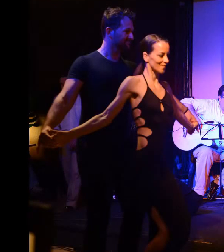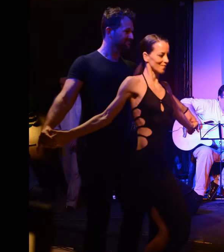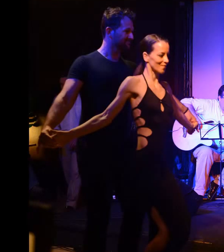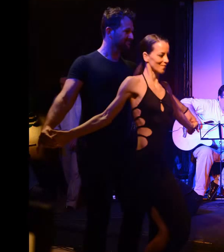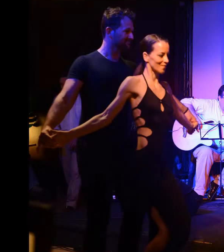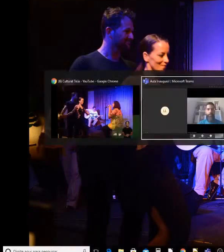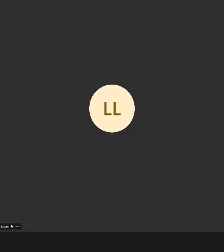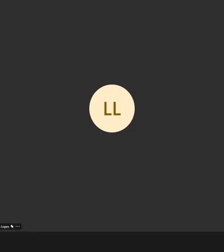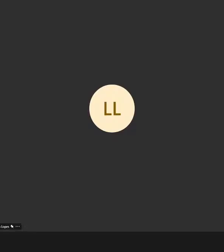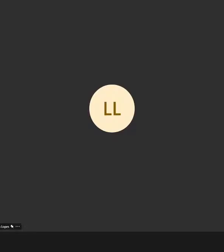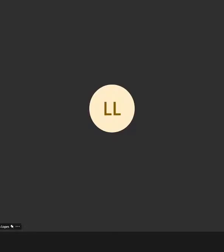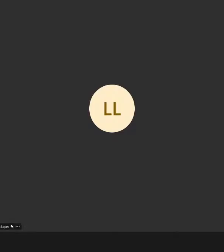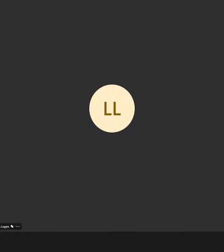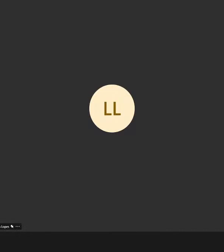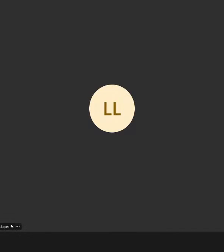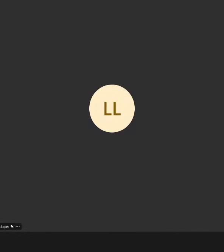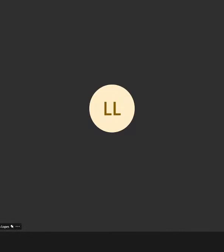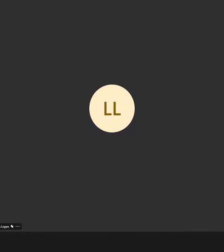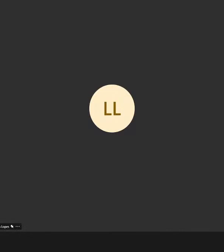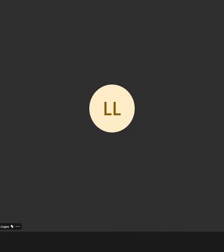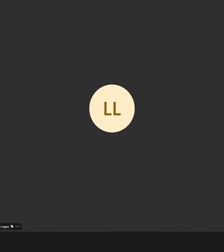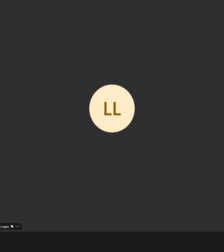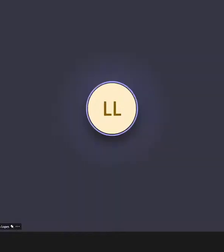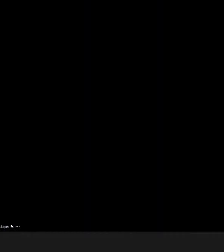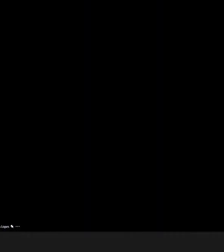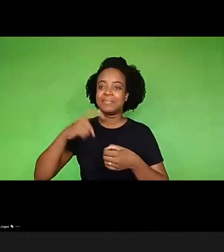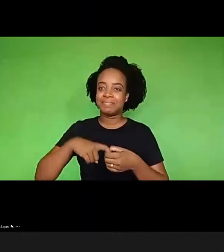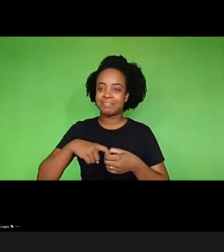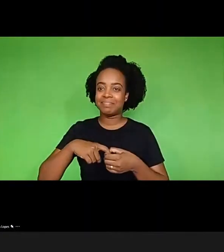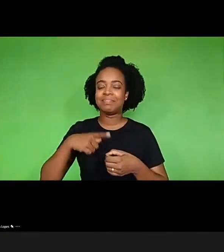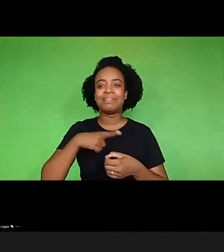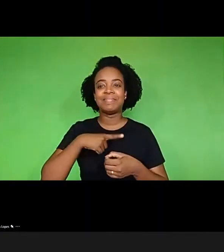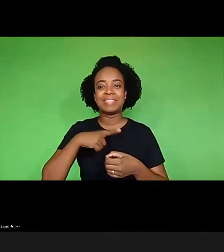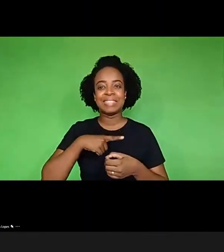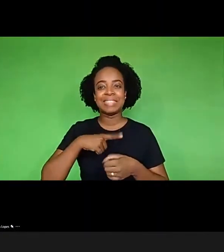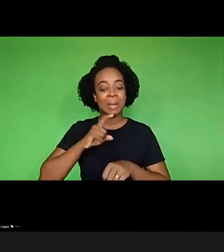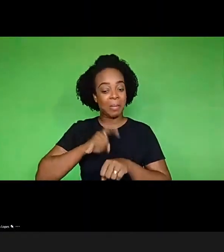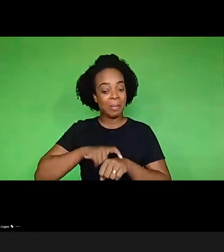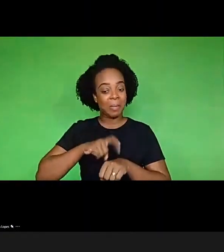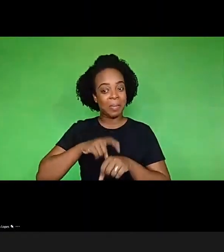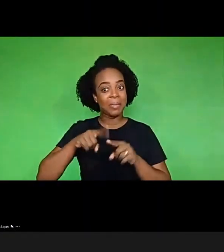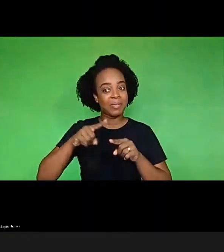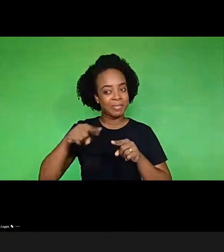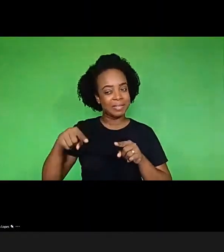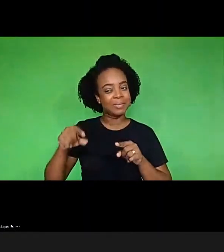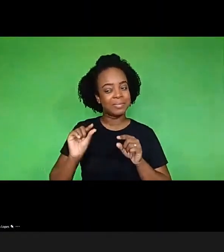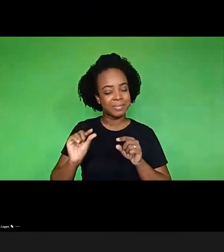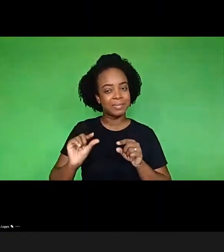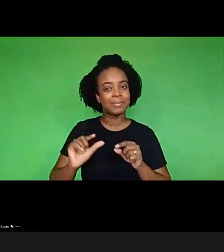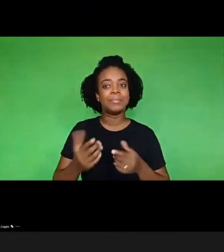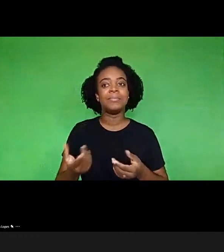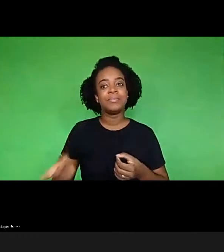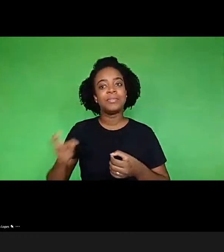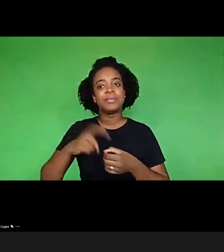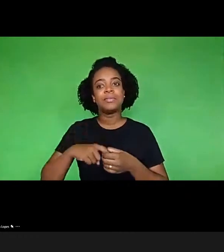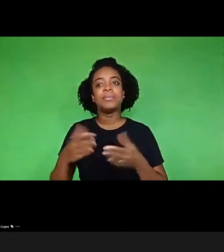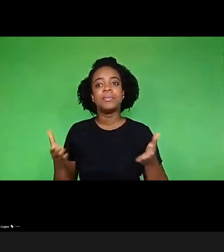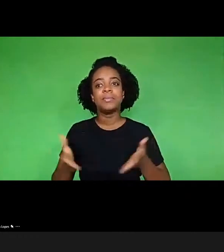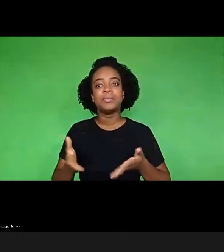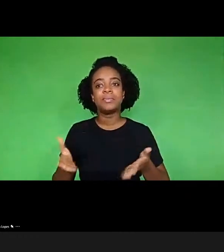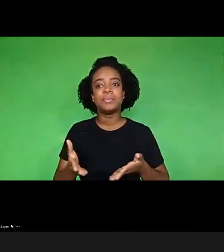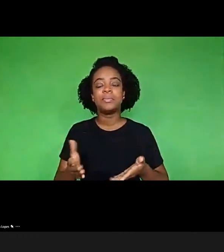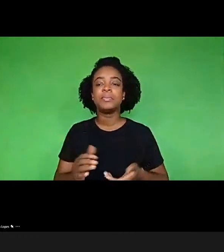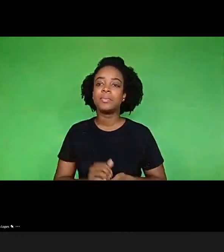Ok, então vamos... Estou aprendendo ainda, já voltamos. Vamos responder